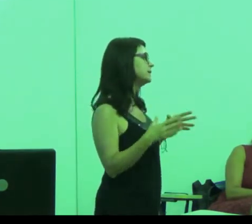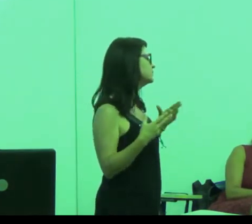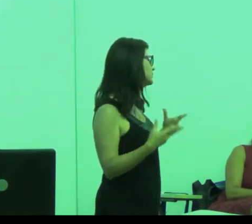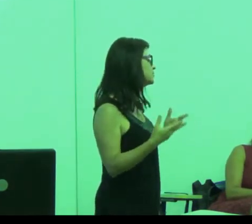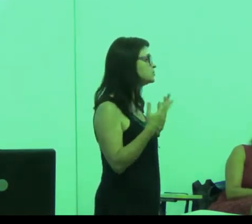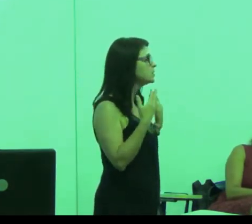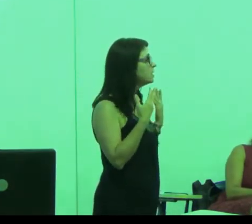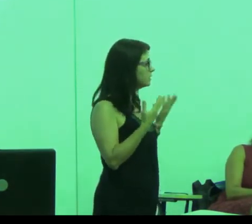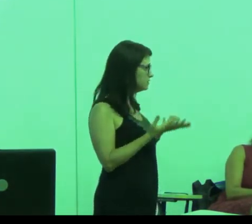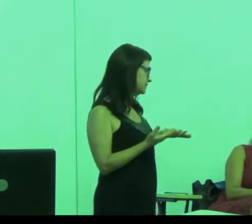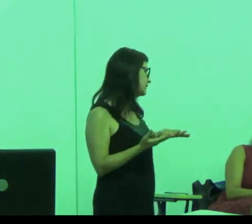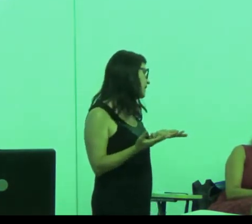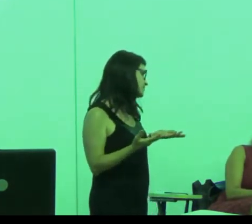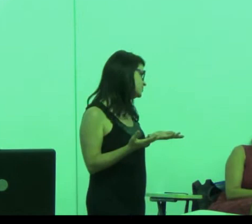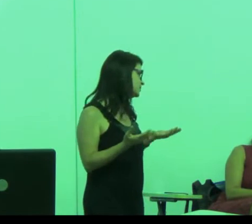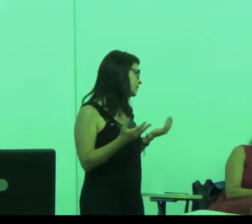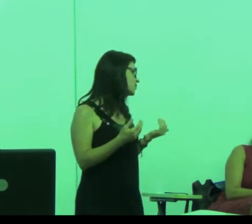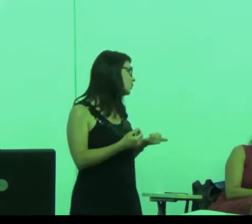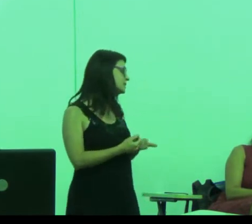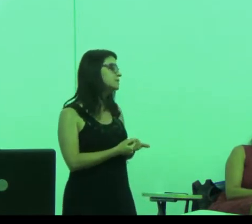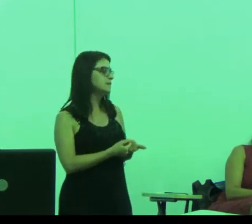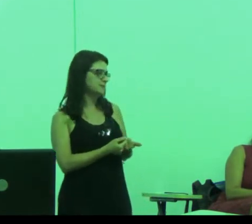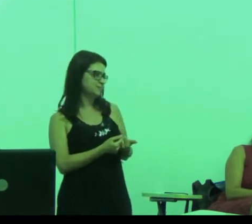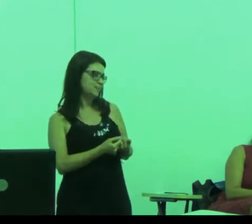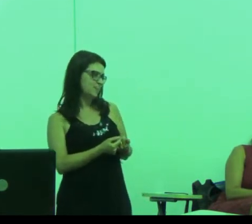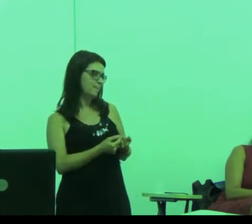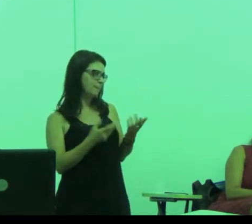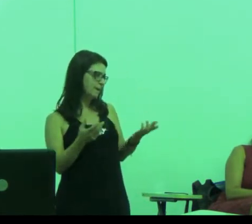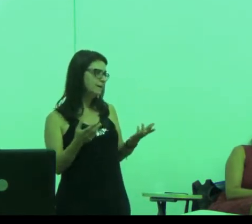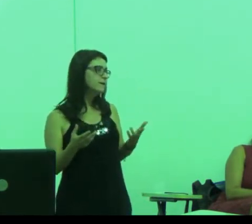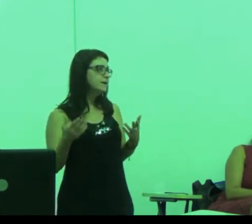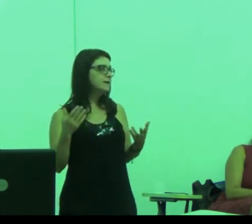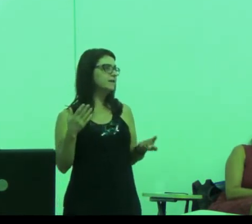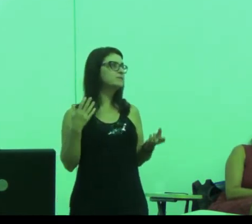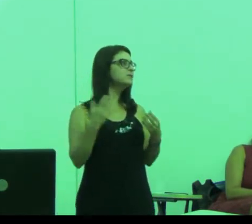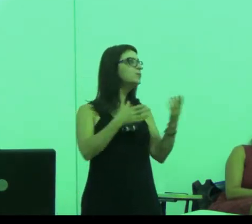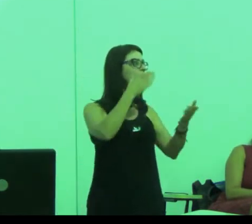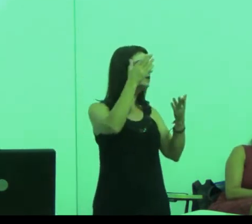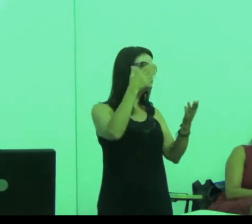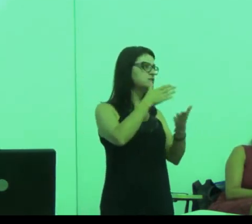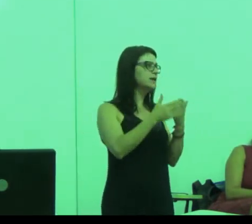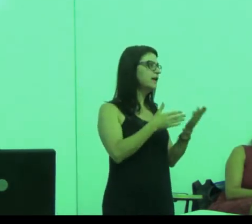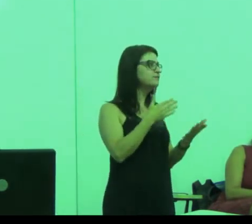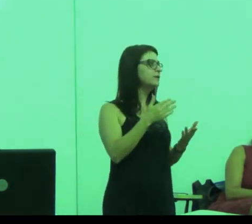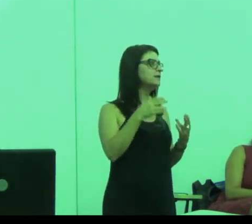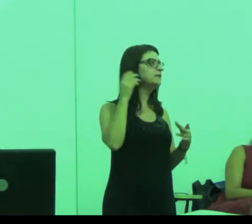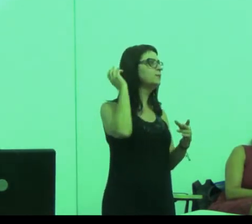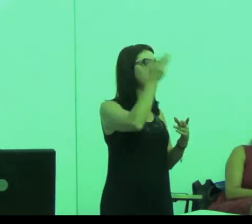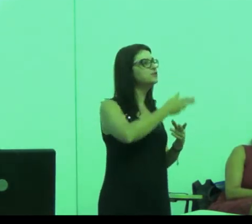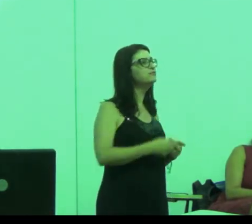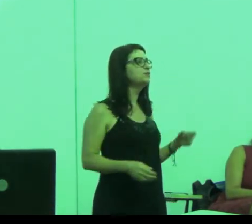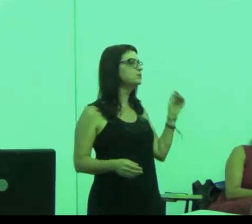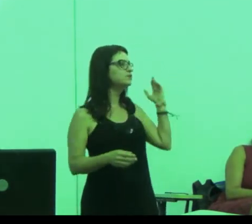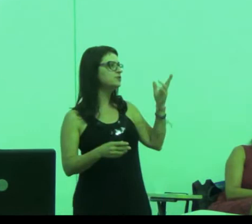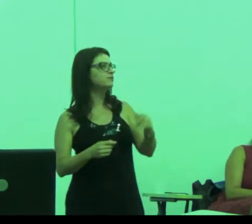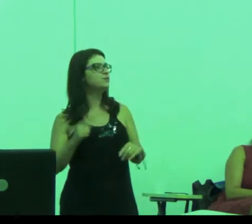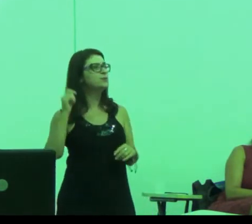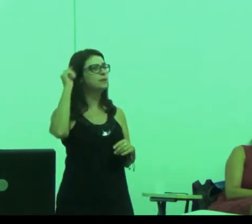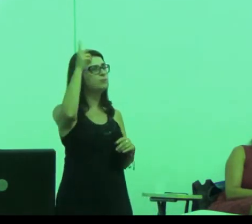com textos literários, com poesia. Né? E aí você não pode chegar e falar, não, mete a vírgula, tira a vírgula, bota